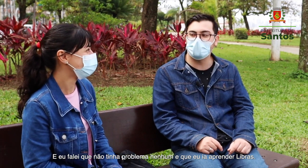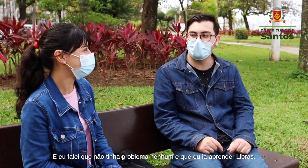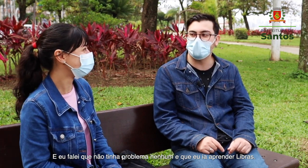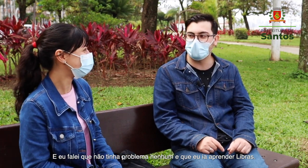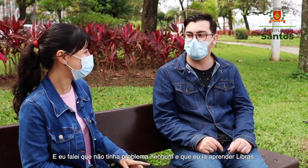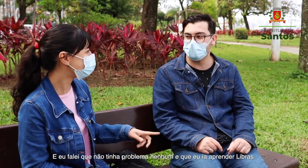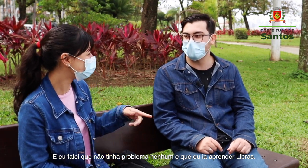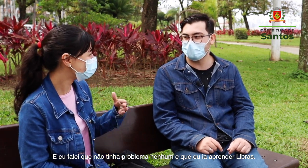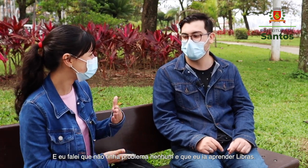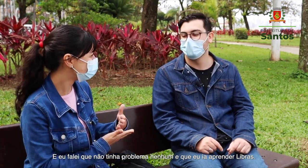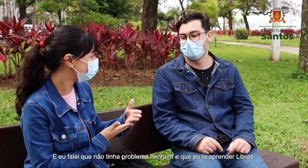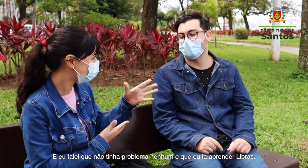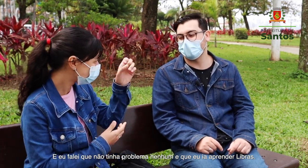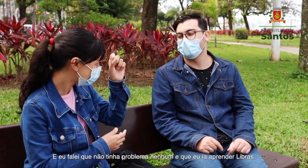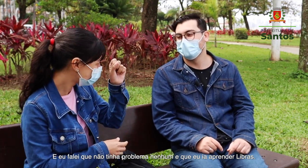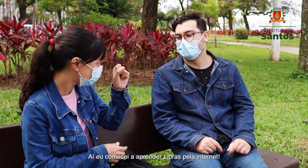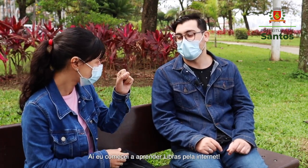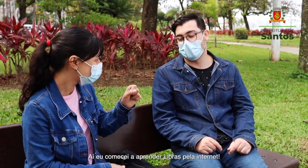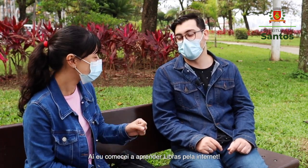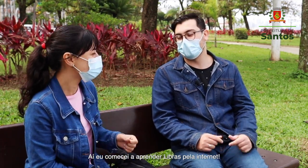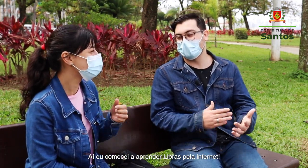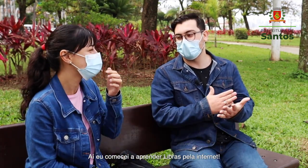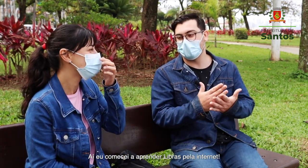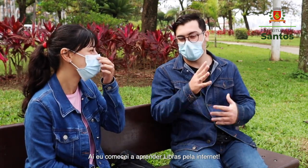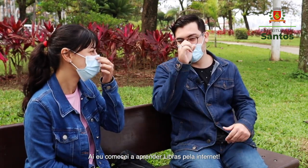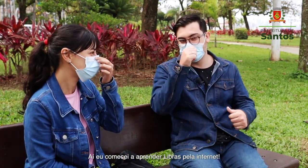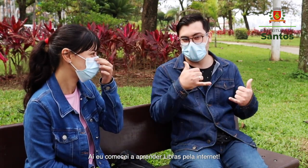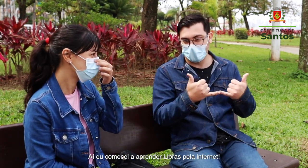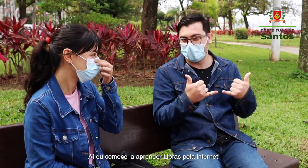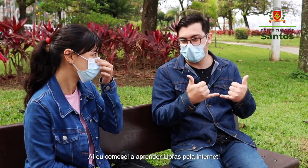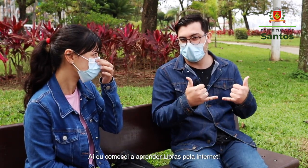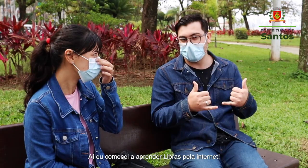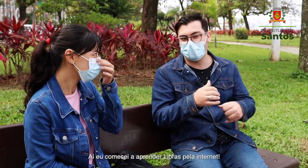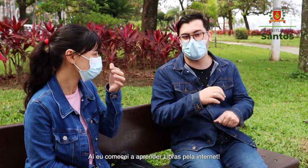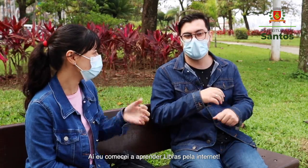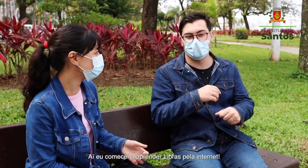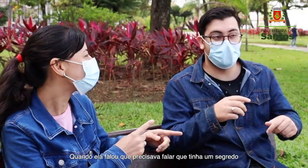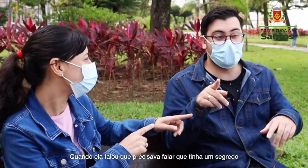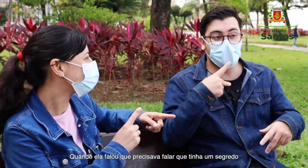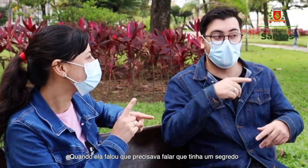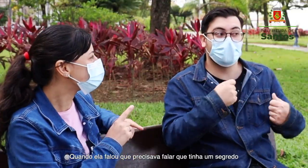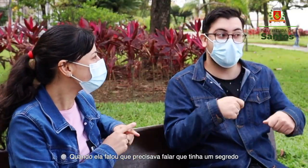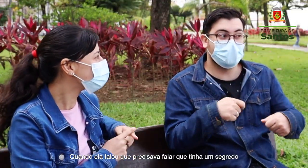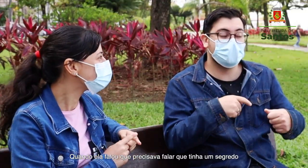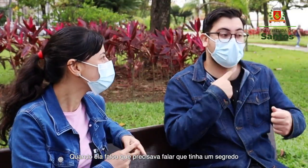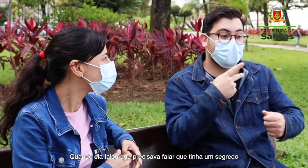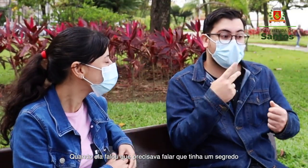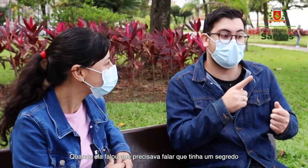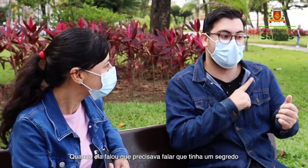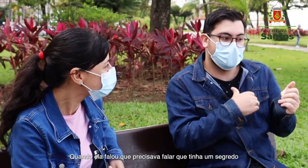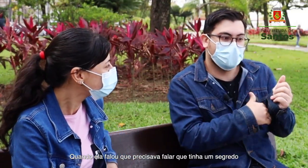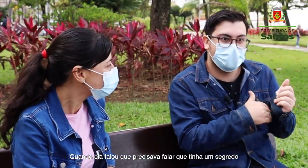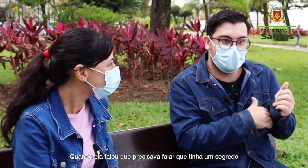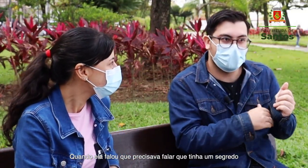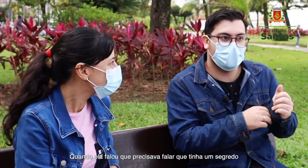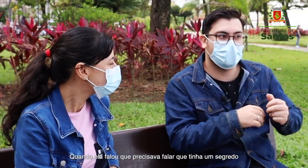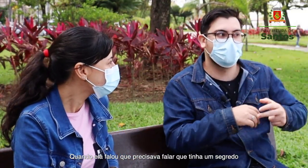eu ia aprender Libras. Aí eu comecei a aprender Libras pela internet, né? Quando ela falou que precisava falar, que tinha um segredo e